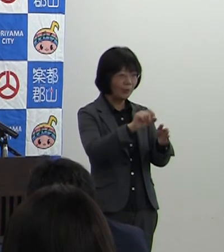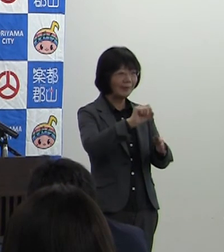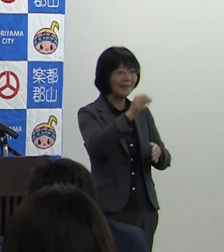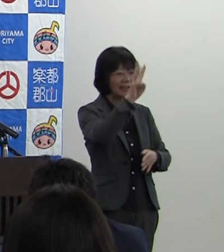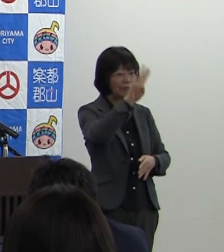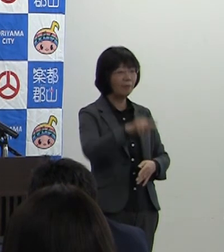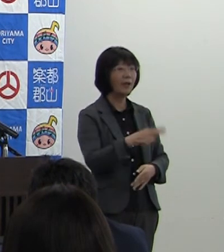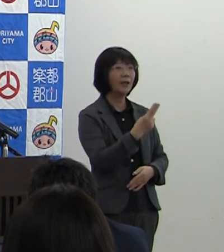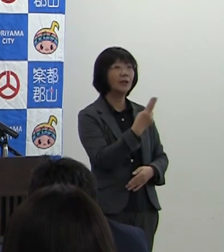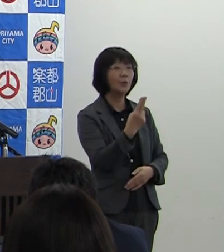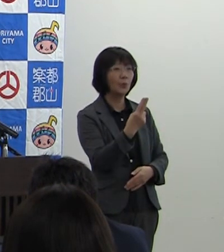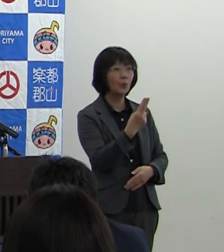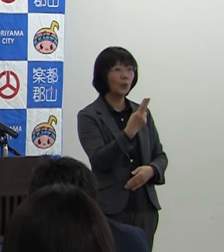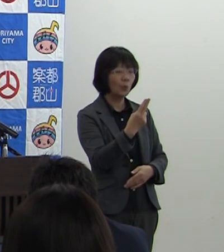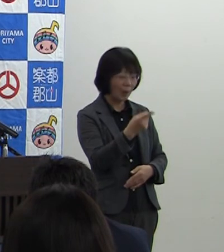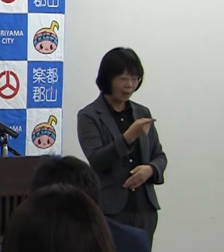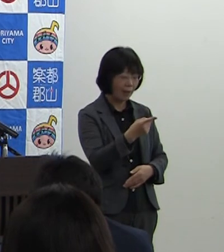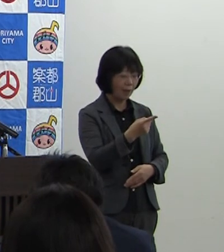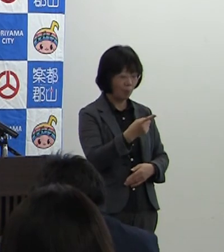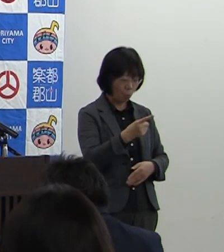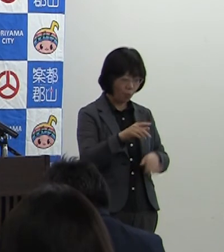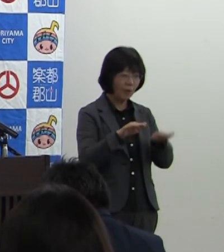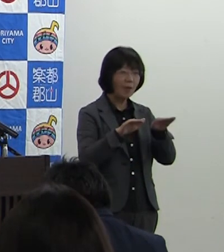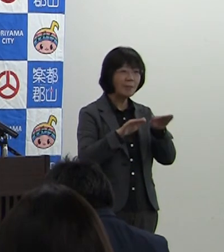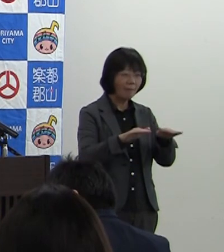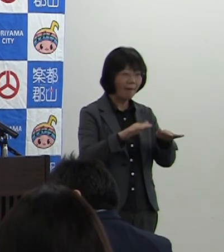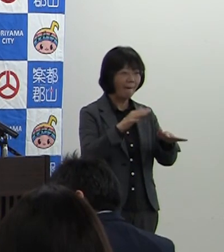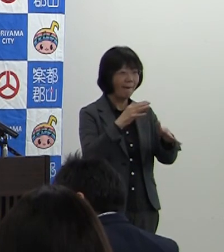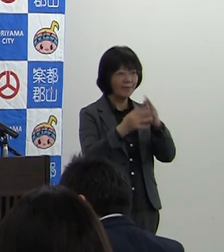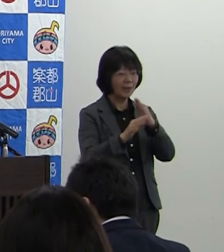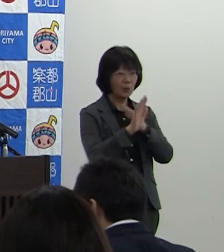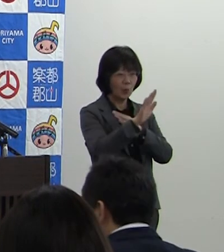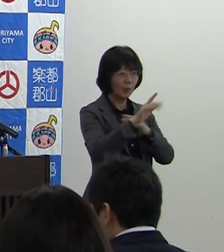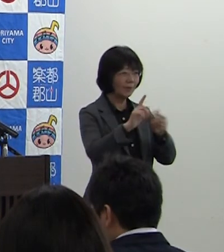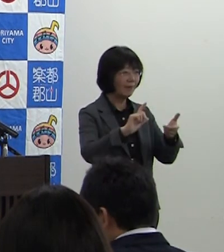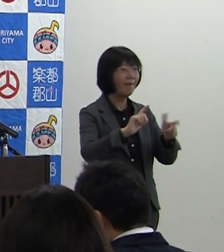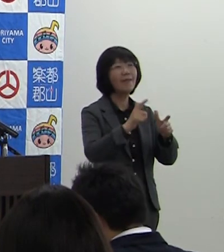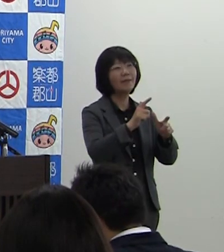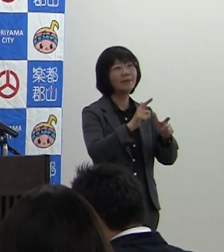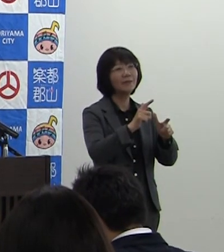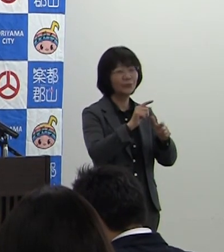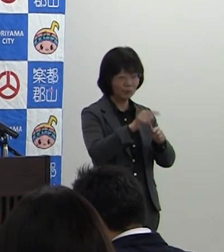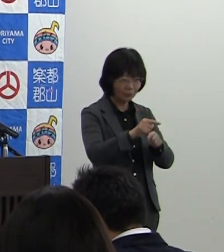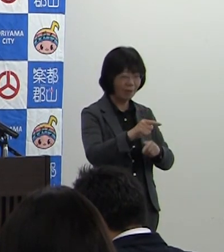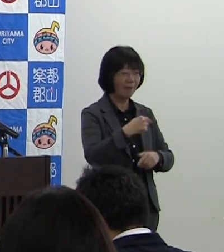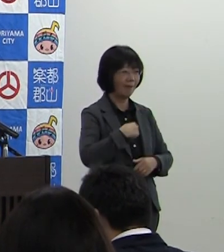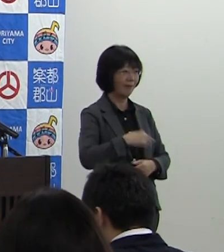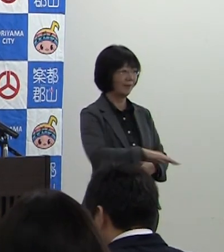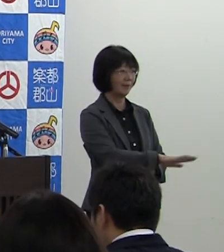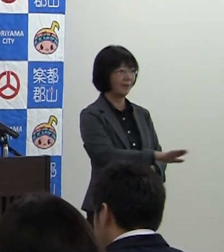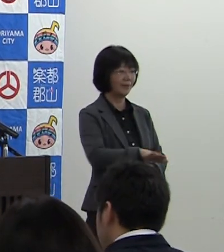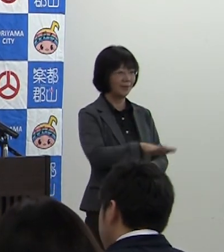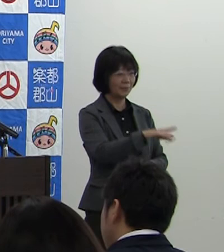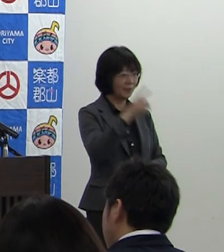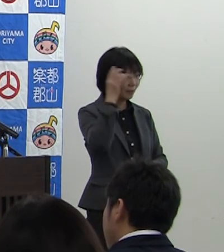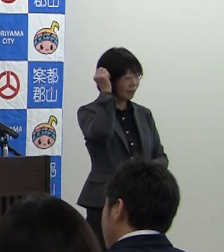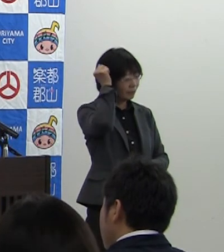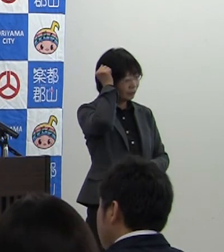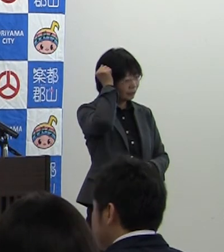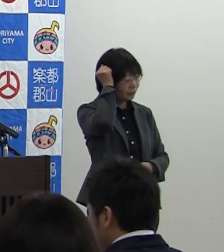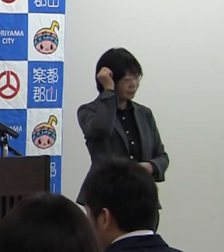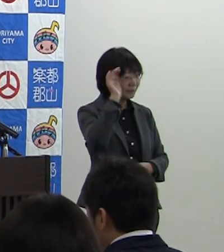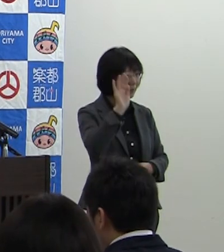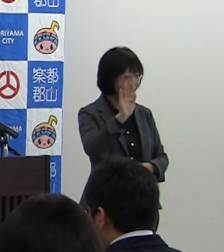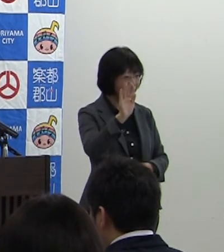というのが我々の記憶にあるんですけども、それは2つの意味があったらしいんです